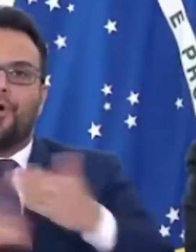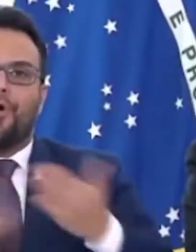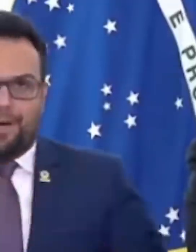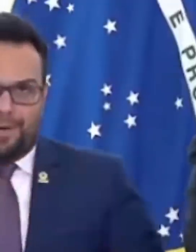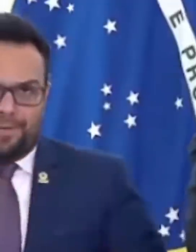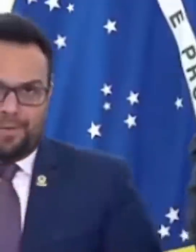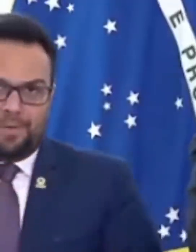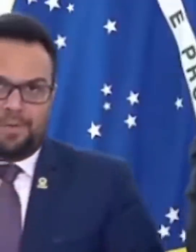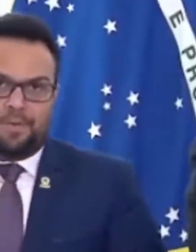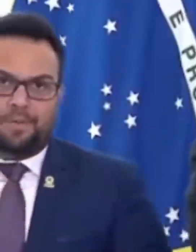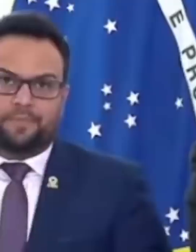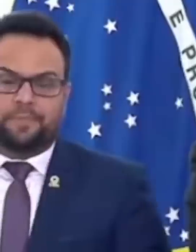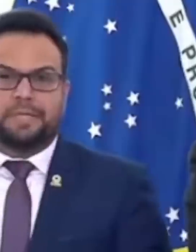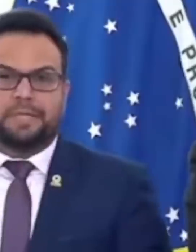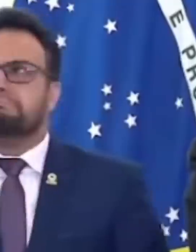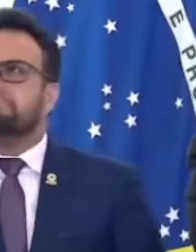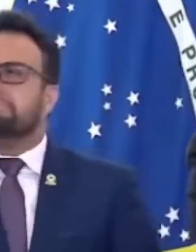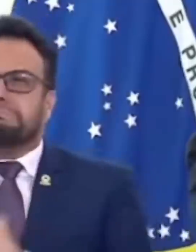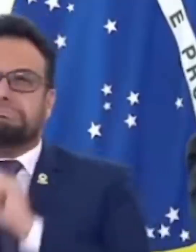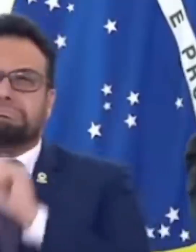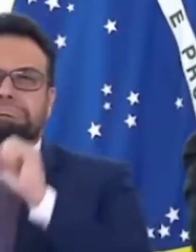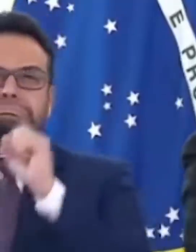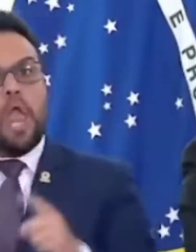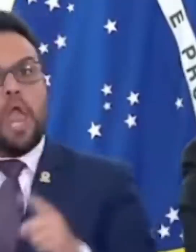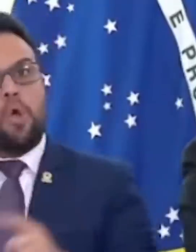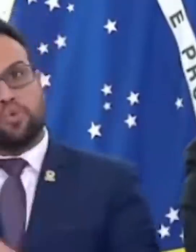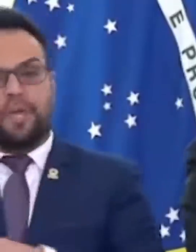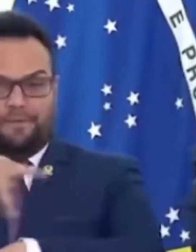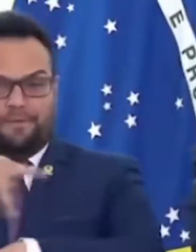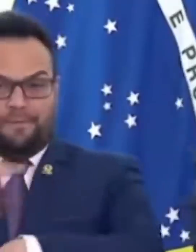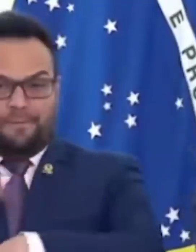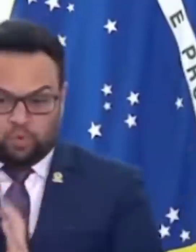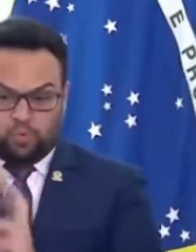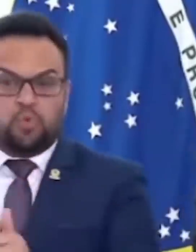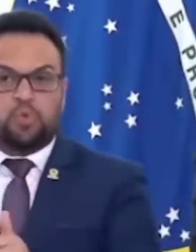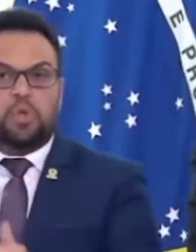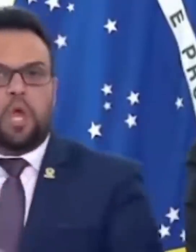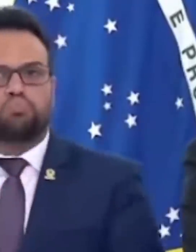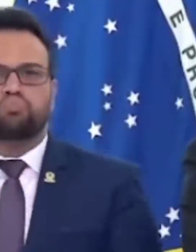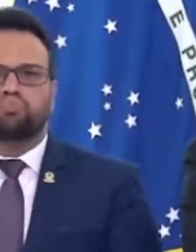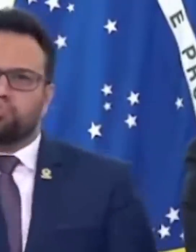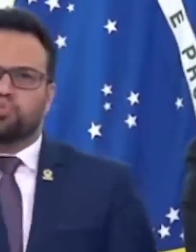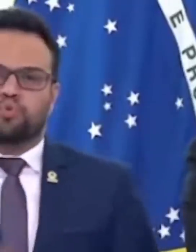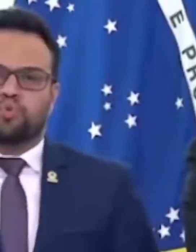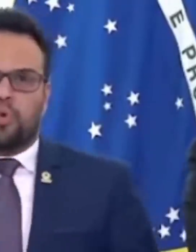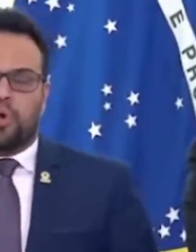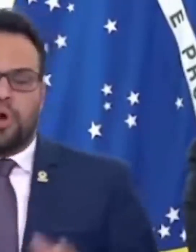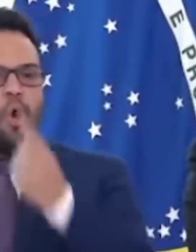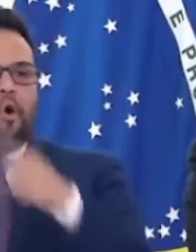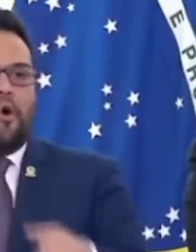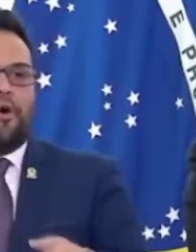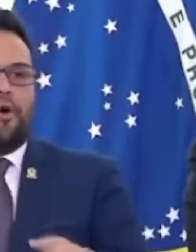Talvez eu tenha sido um dos raros chefes de Estado do mundo, fui contra essas políticas de lockdown, toque de recolher.